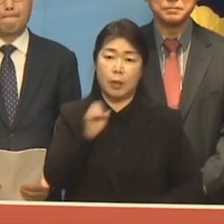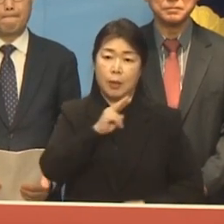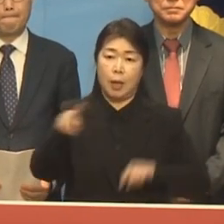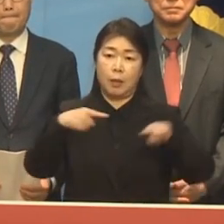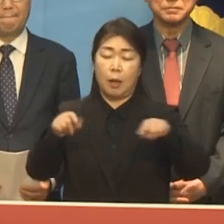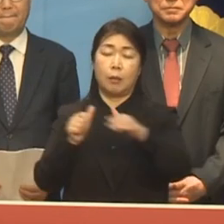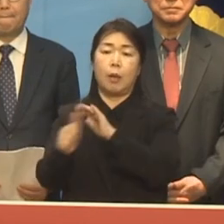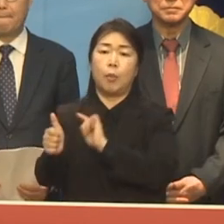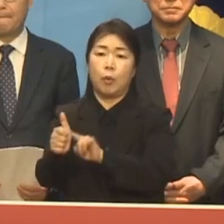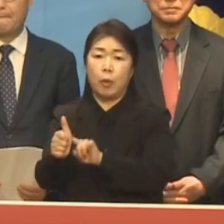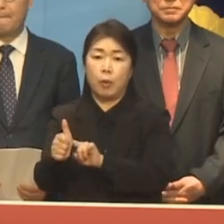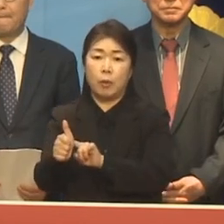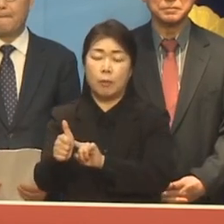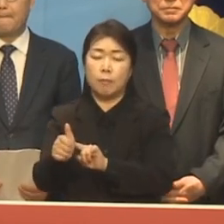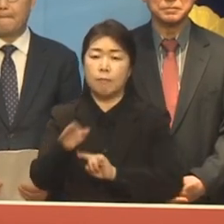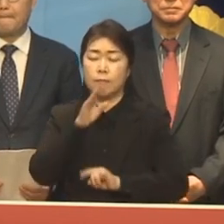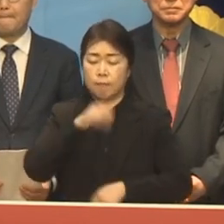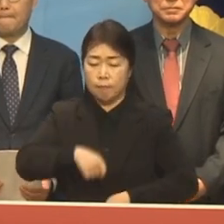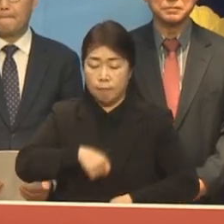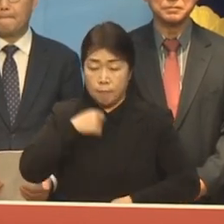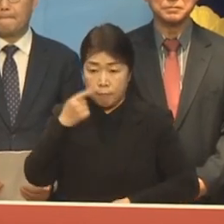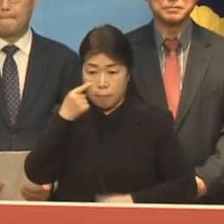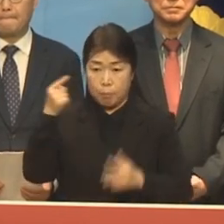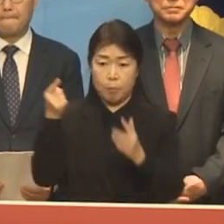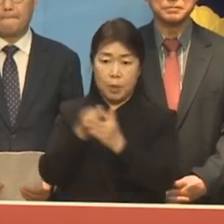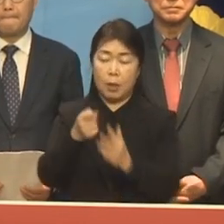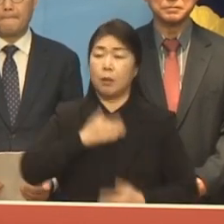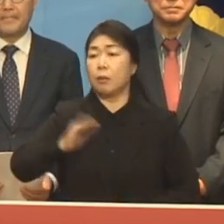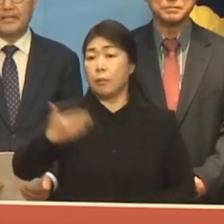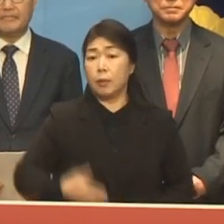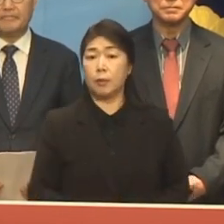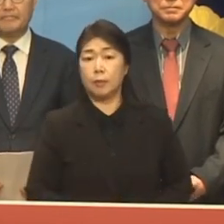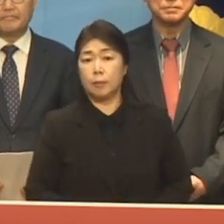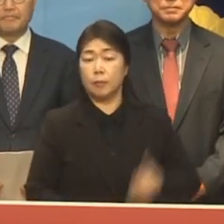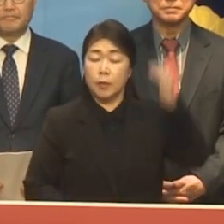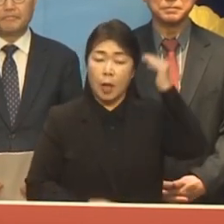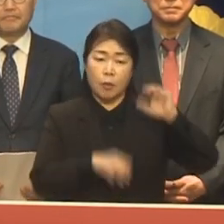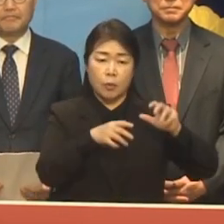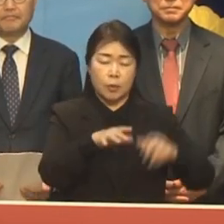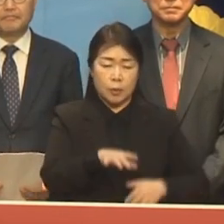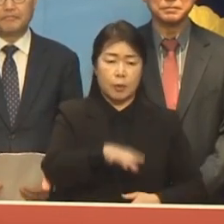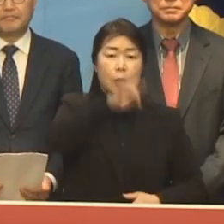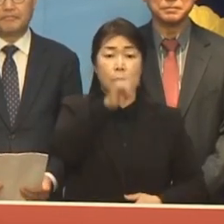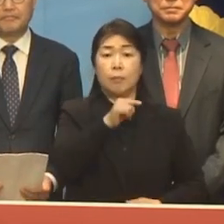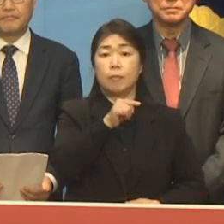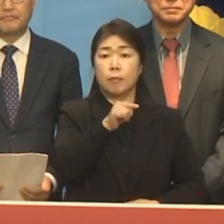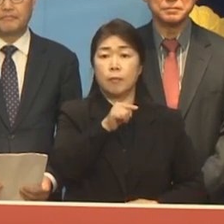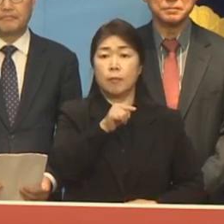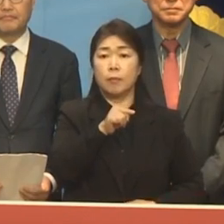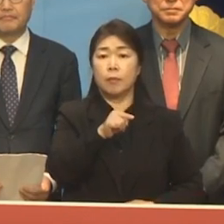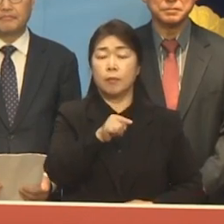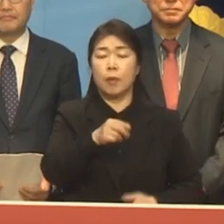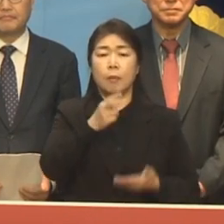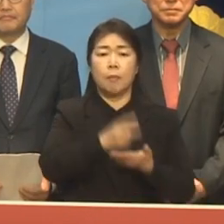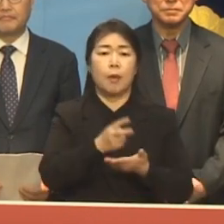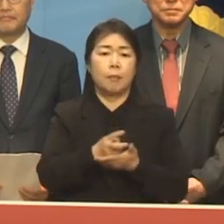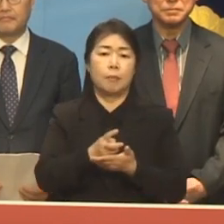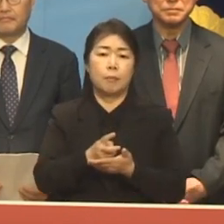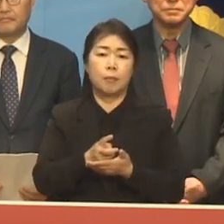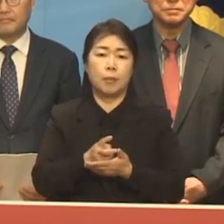대표의 민낯을 보았고 대한민국 헌정사상 최초로 무너져버린